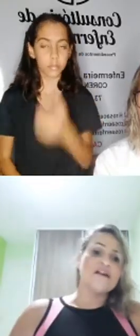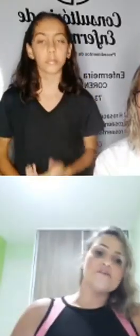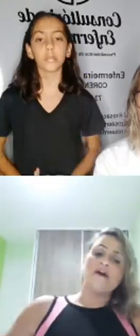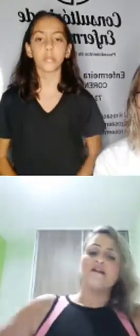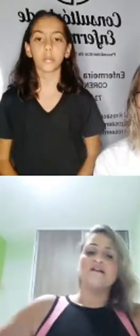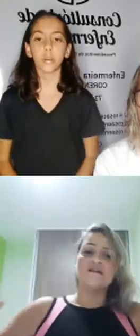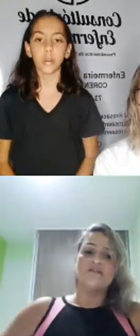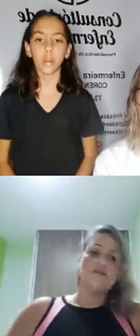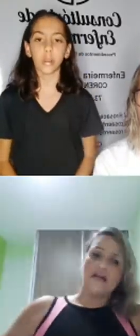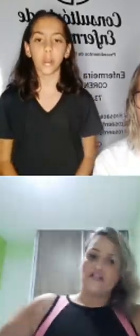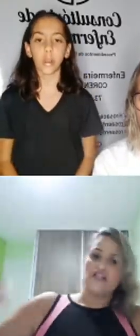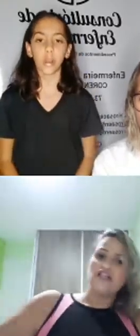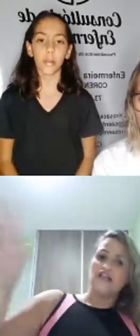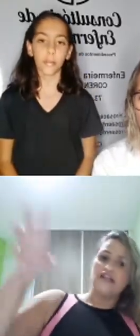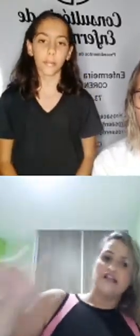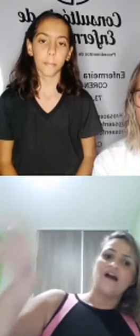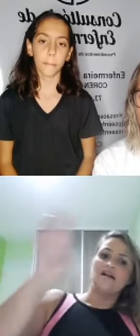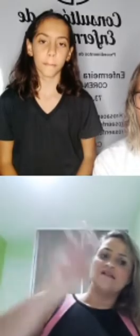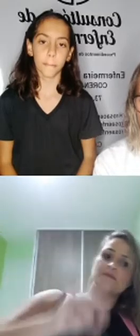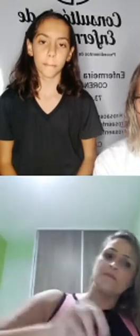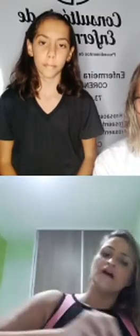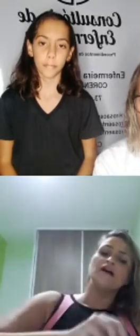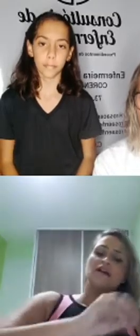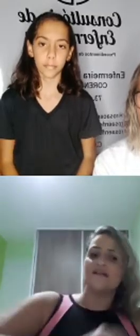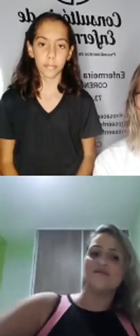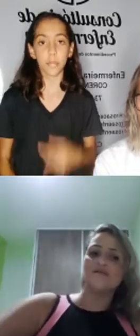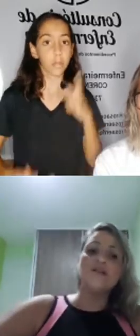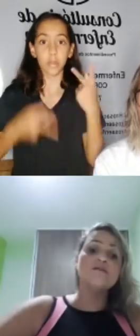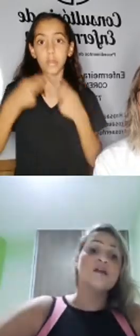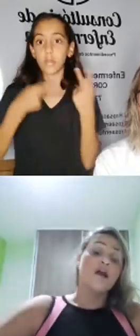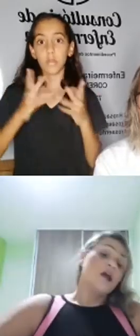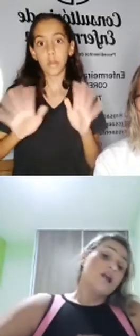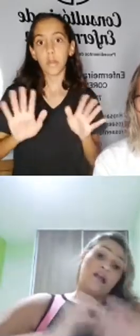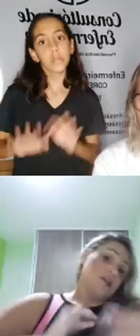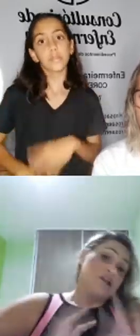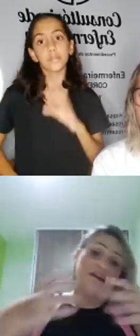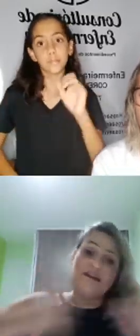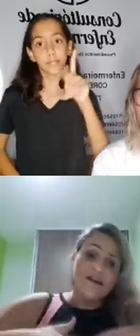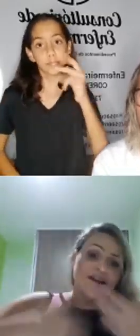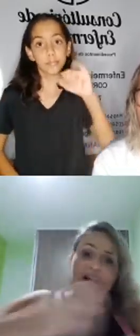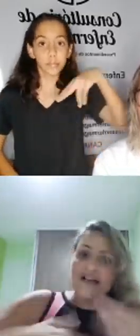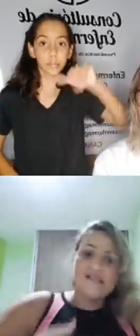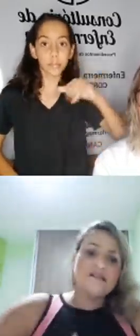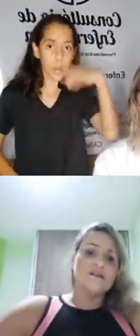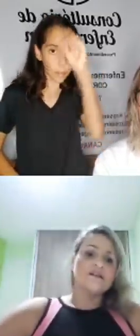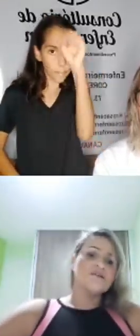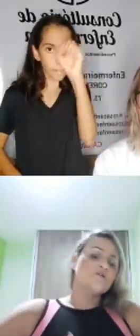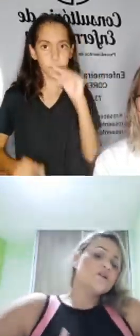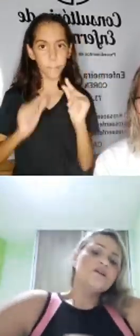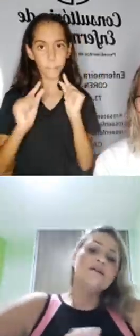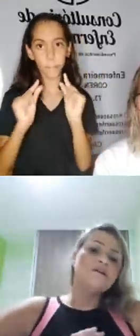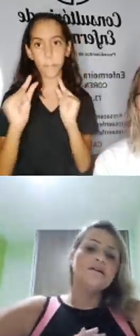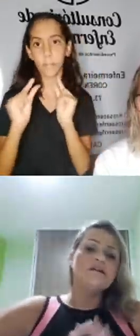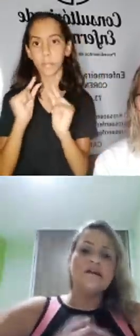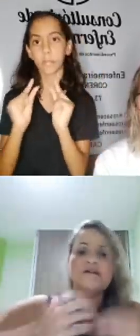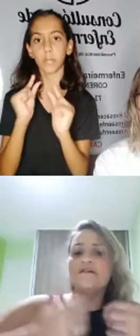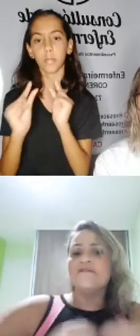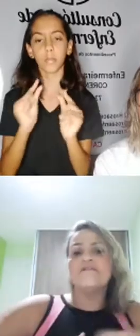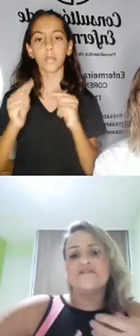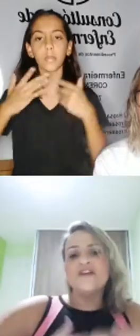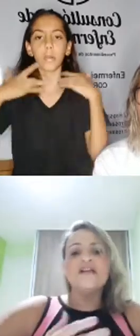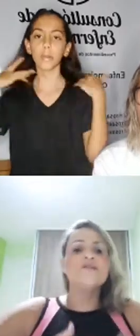aproveitando a experiência que veio da China, Itália, Espanha, Estados Unidos, e acrescentando